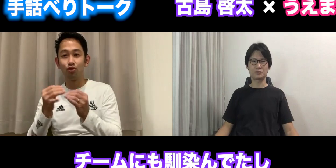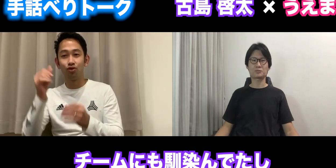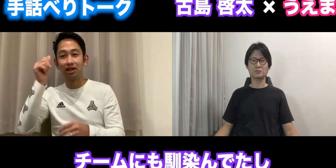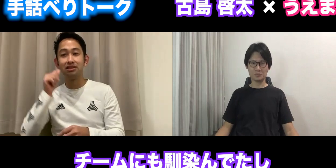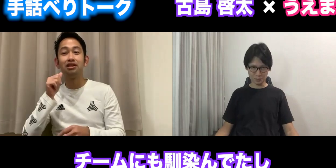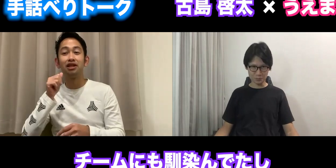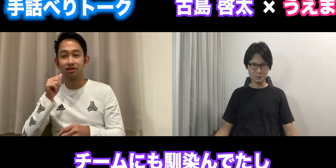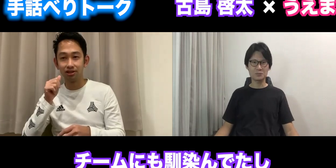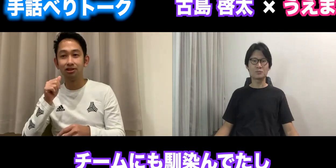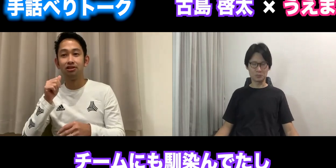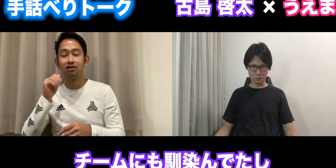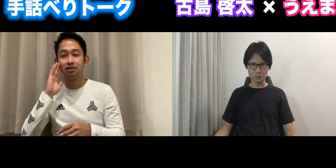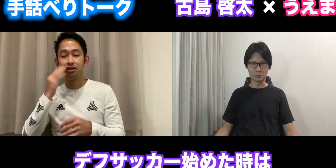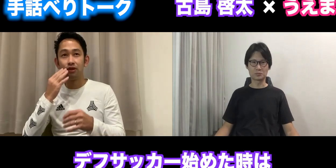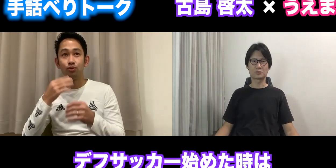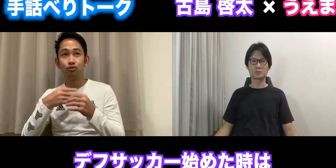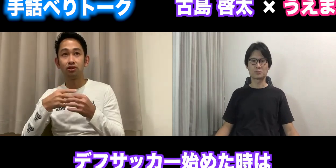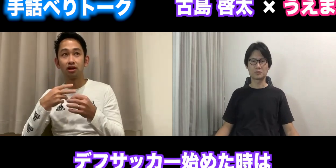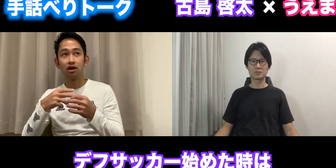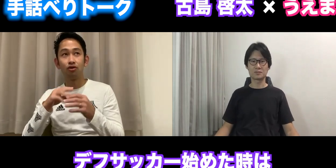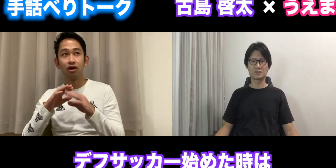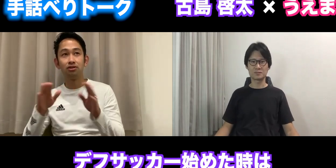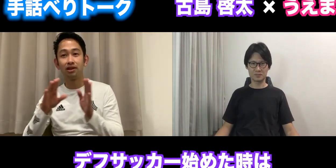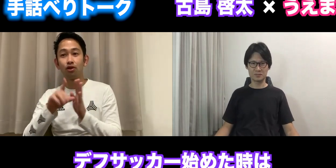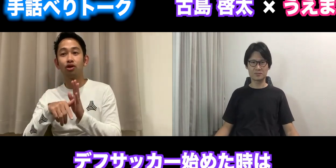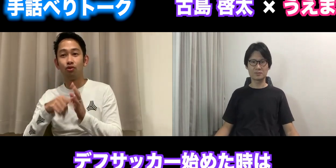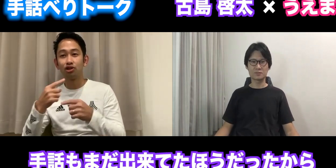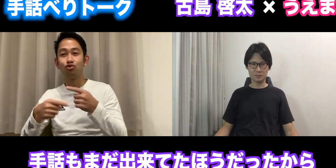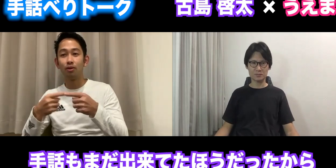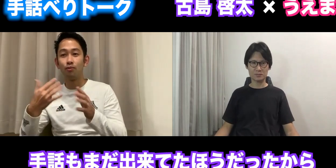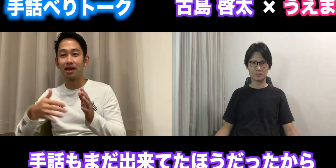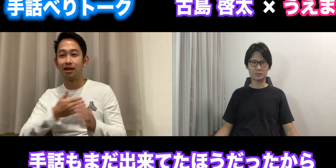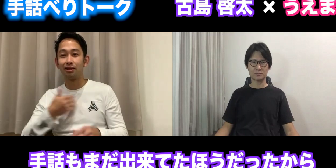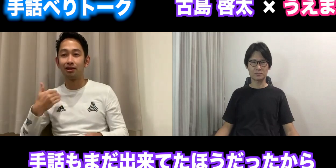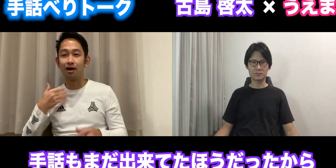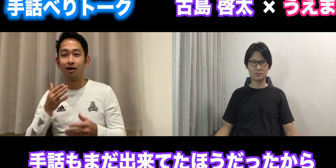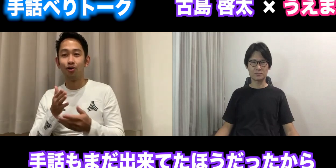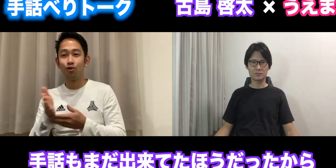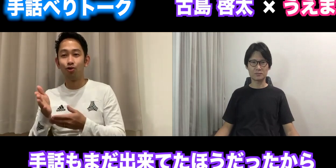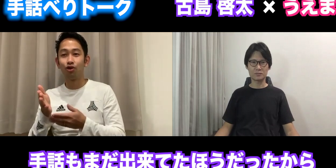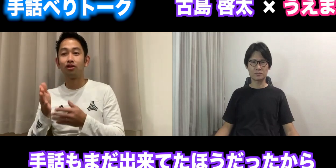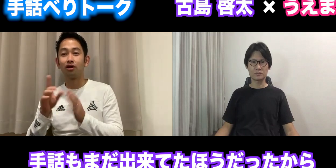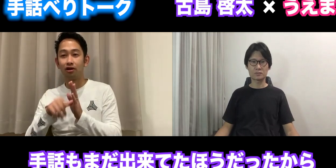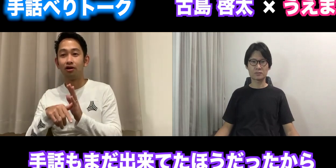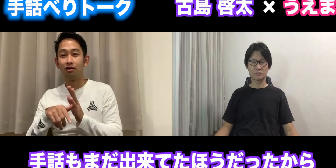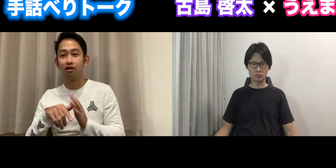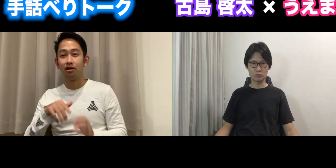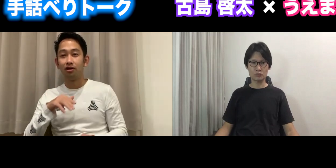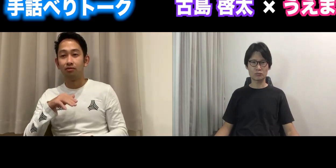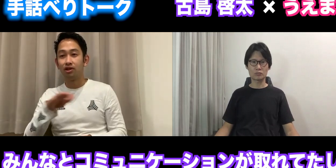同じペタしデフサッカーを始めた時は主はまで出来てた王だったからな